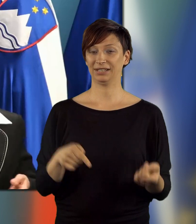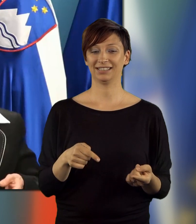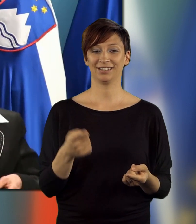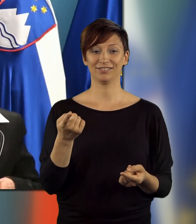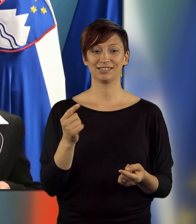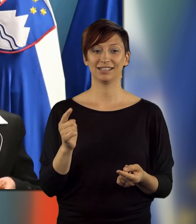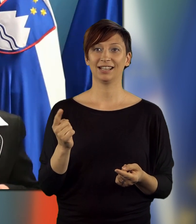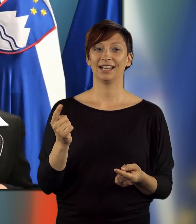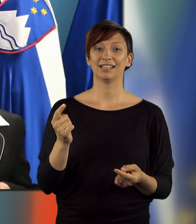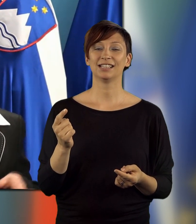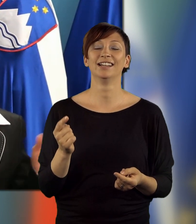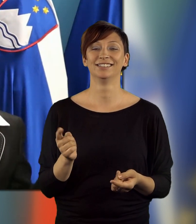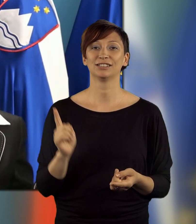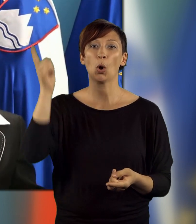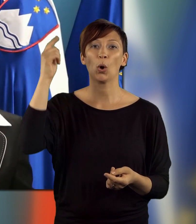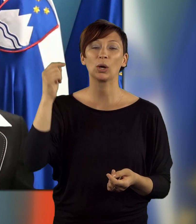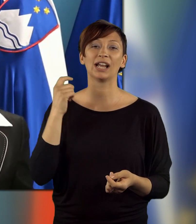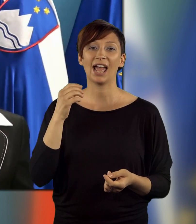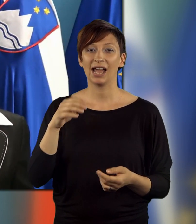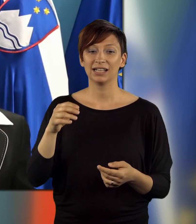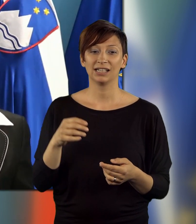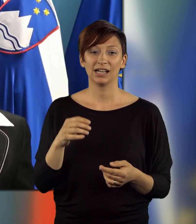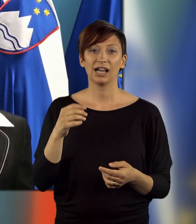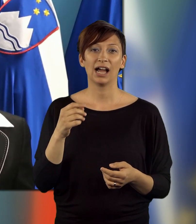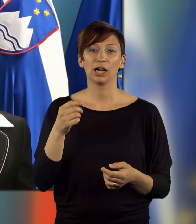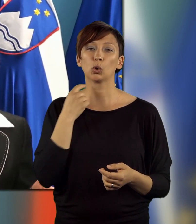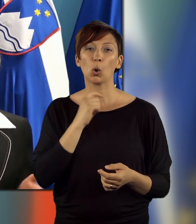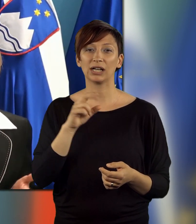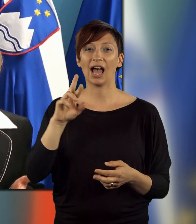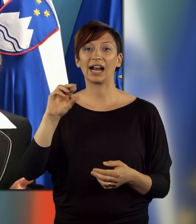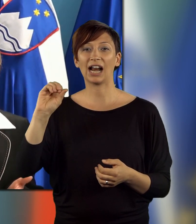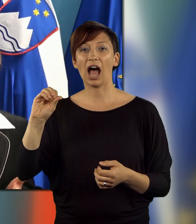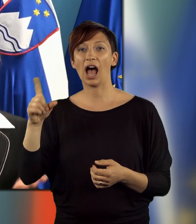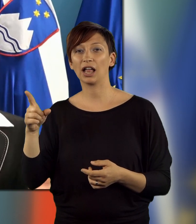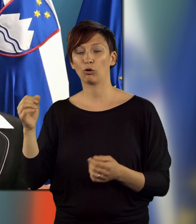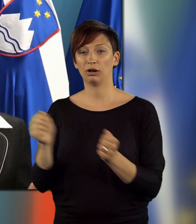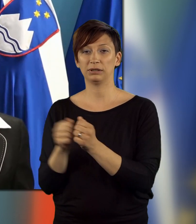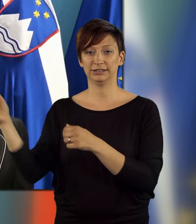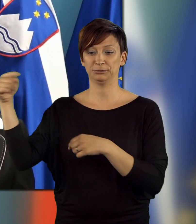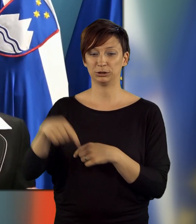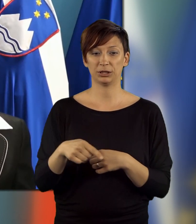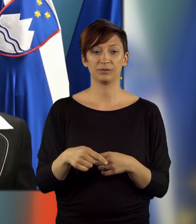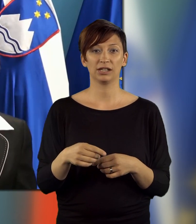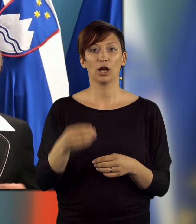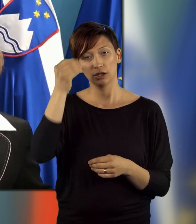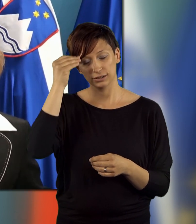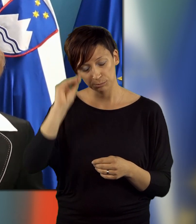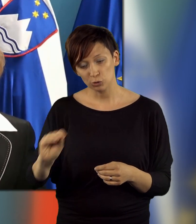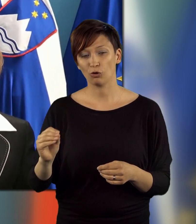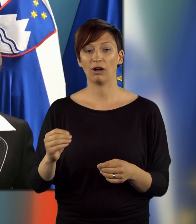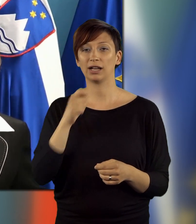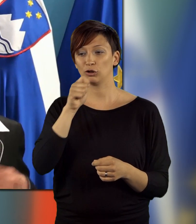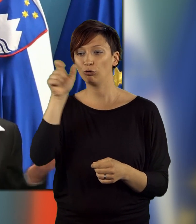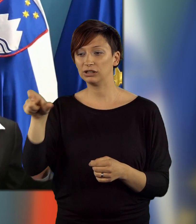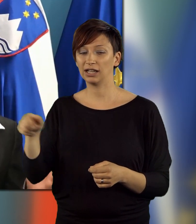prihajam z Gornje Radgone, zdaj sem tu z vami. In dovoljte mi, spoštovane novinarke in